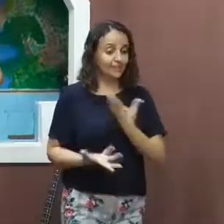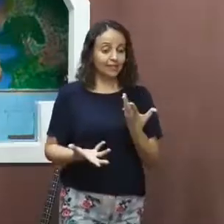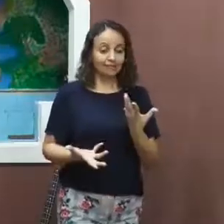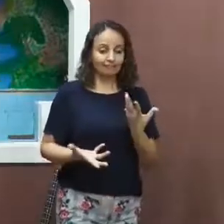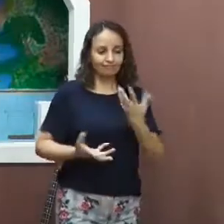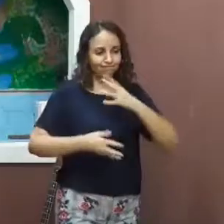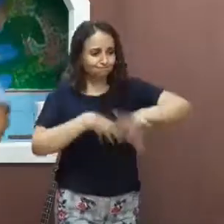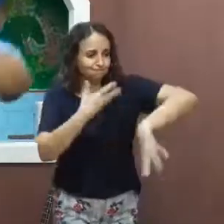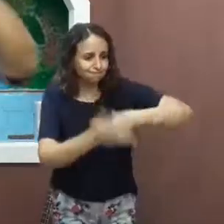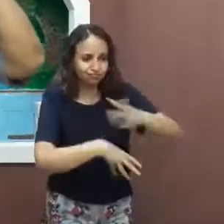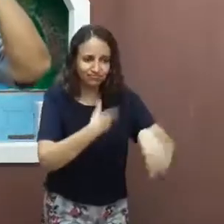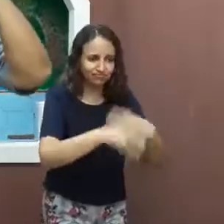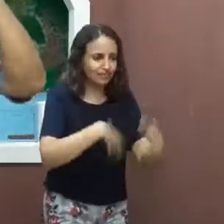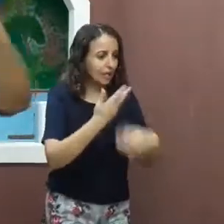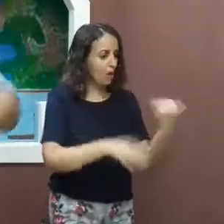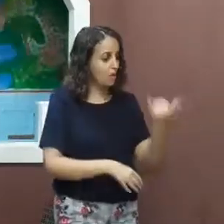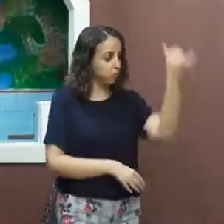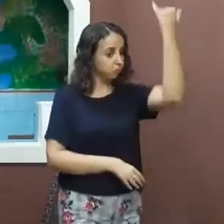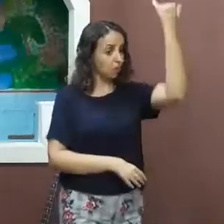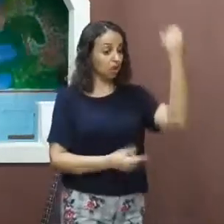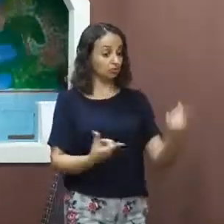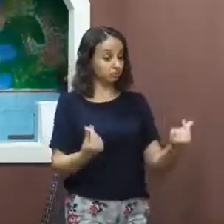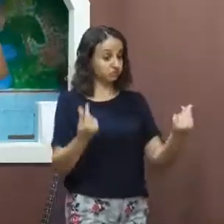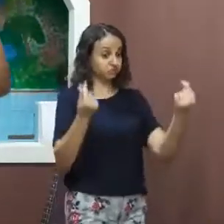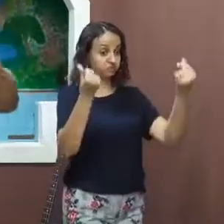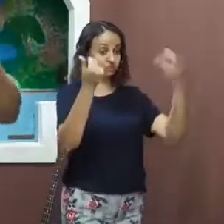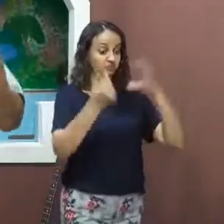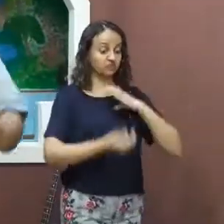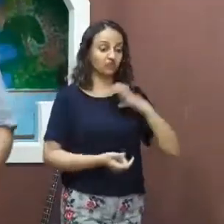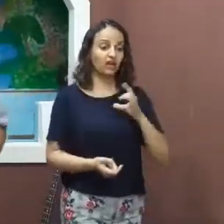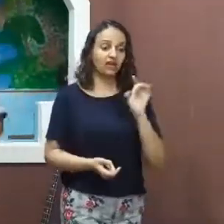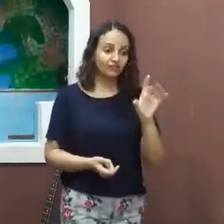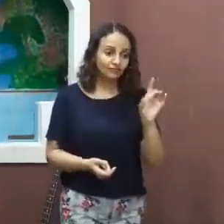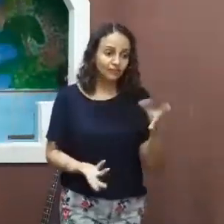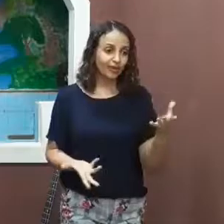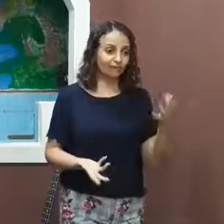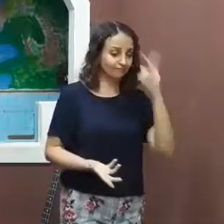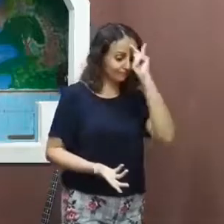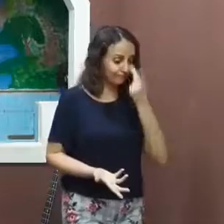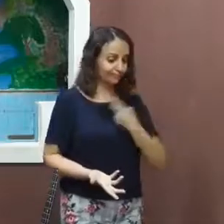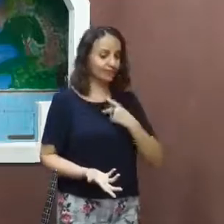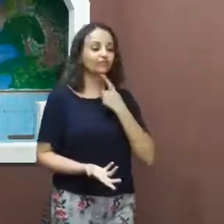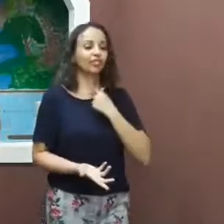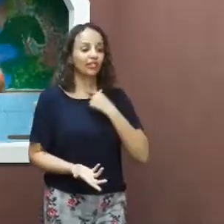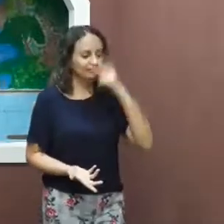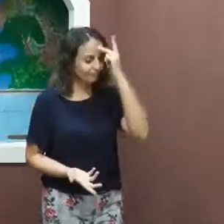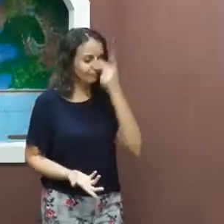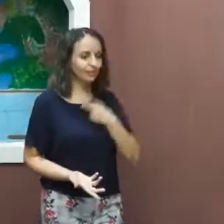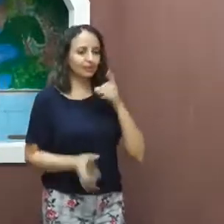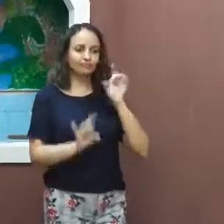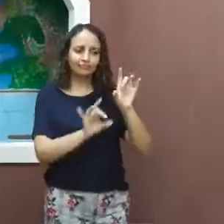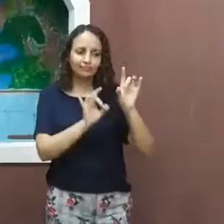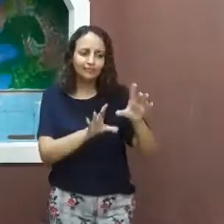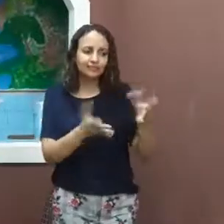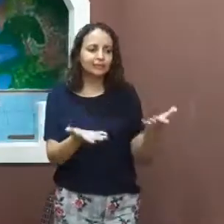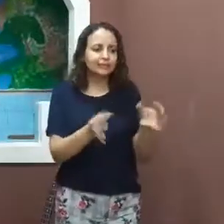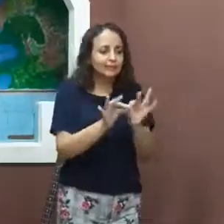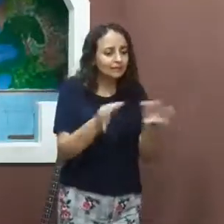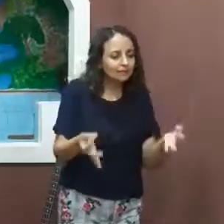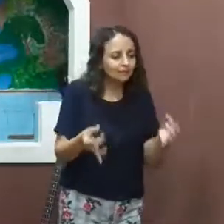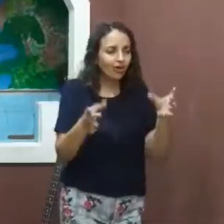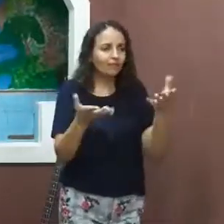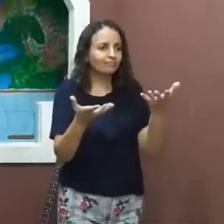dissoluta, uma vida que só importa a ganância, não procuram fazer as coisas que devem fazer, e mais